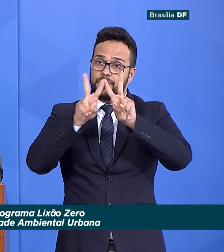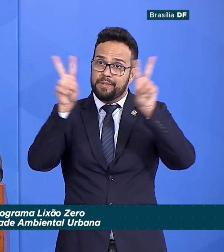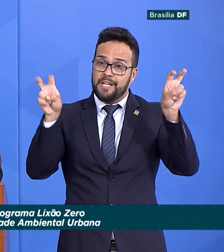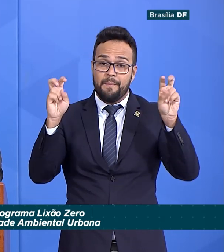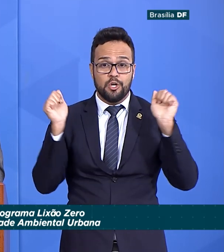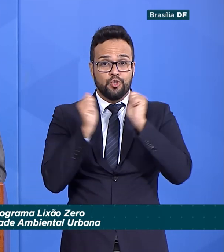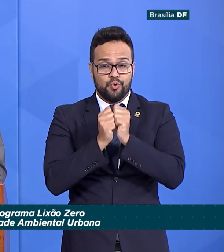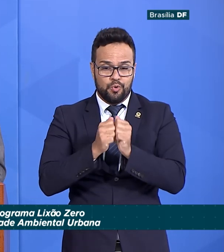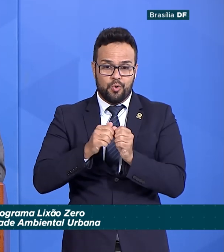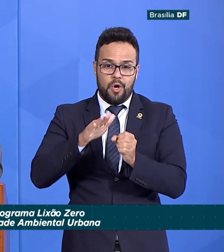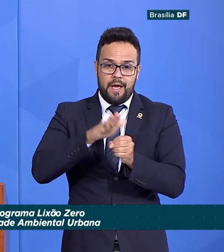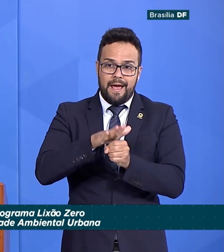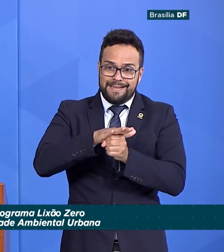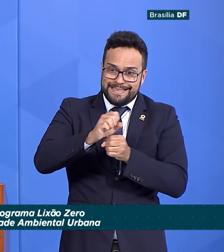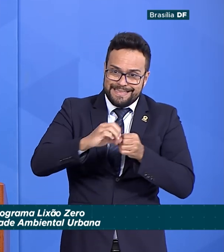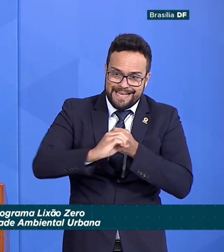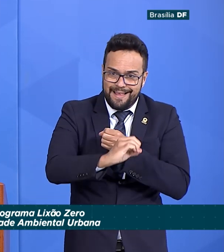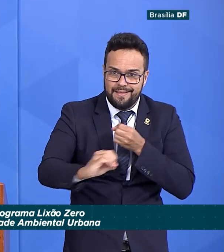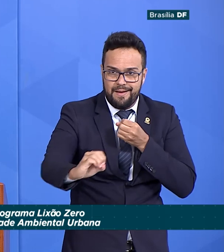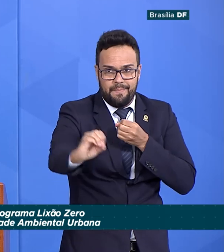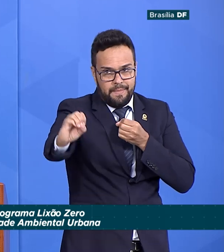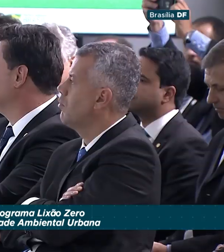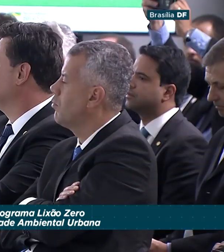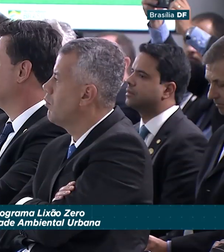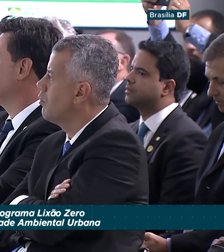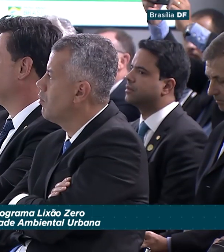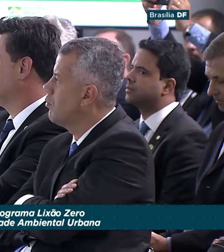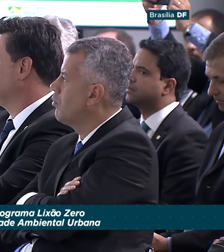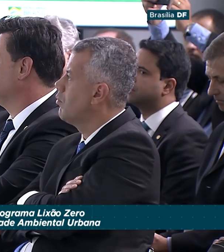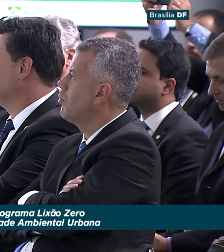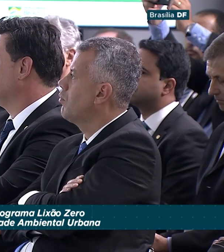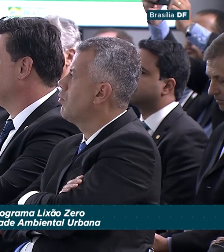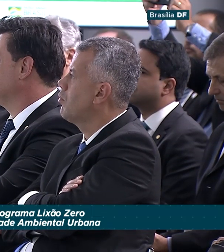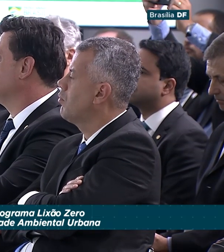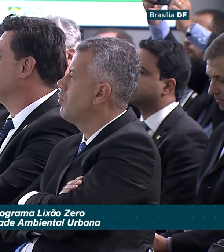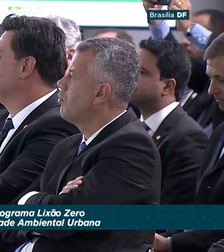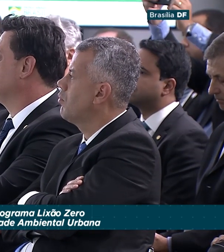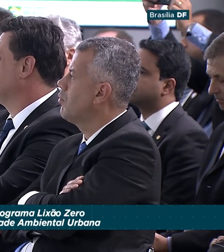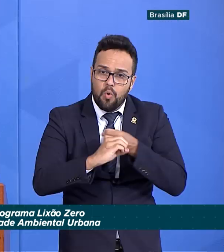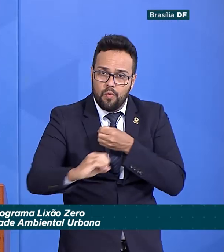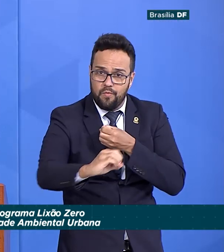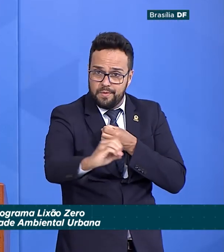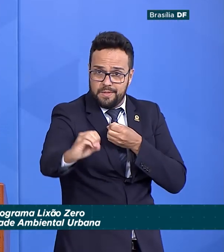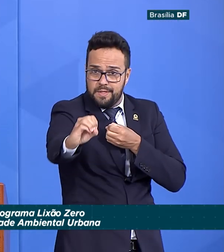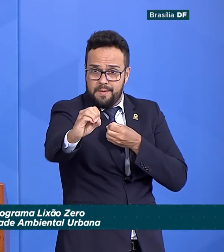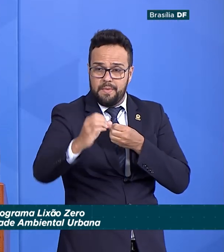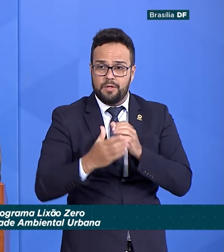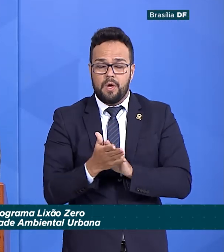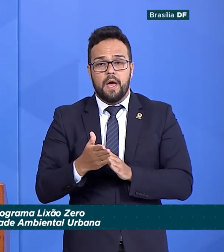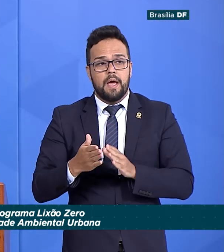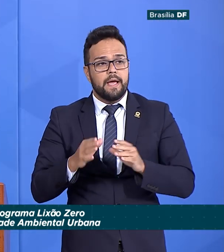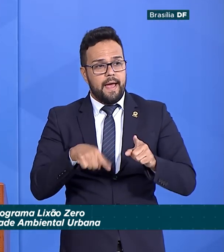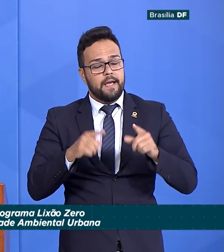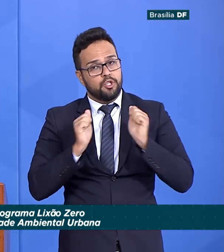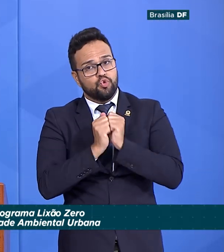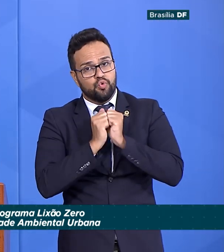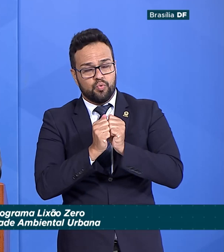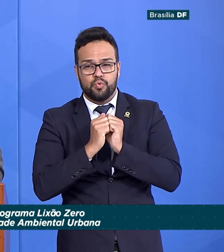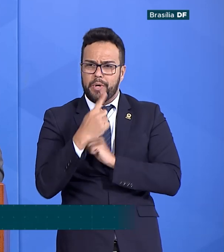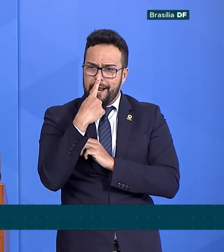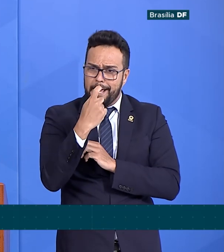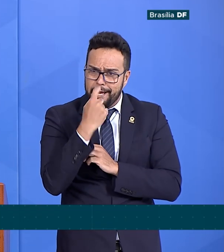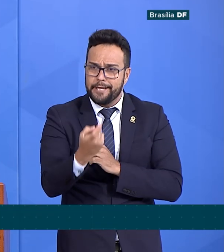que conhece bem, agora trabalhou duramente nessa questão do saneamento. Eles caminham juntos, a taxa do lixo,